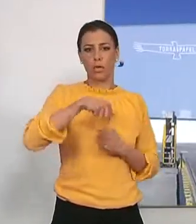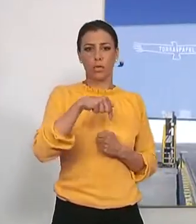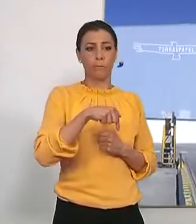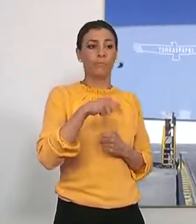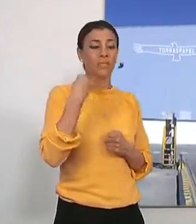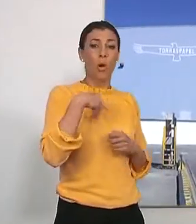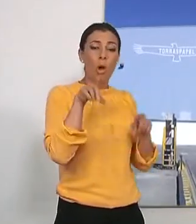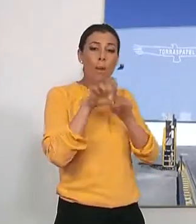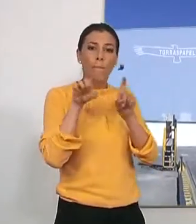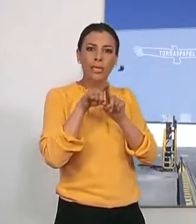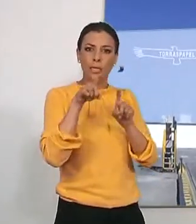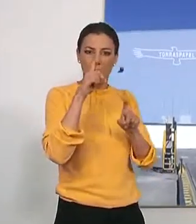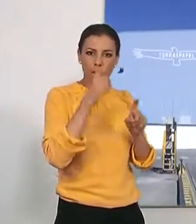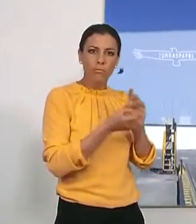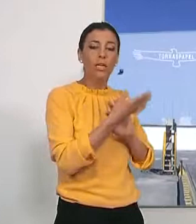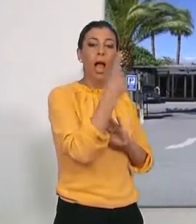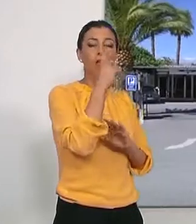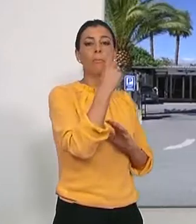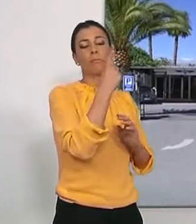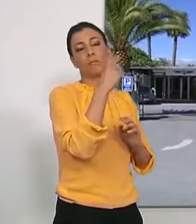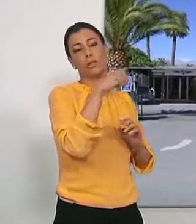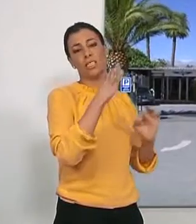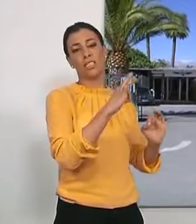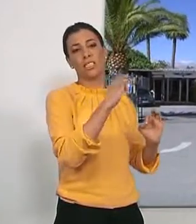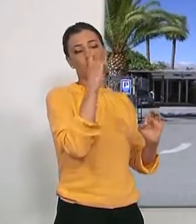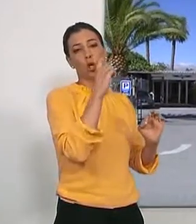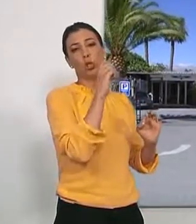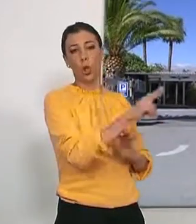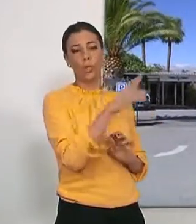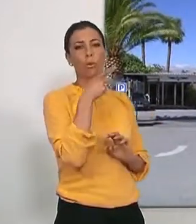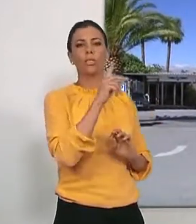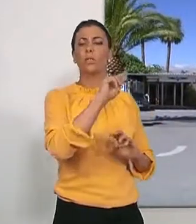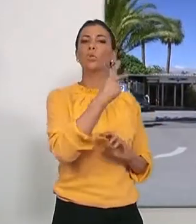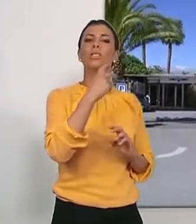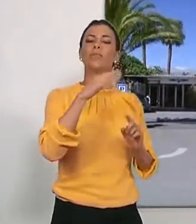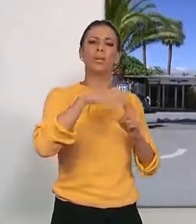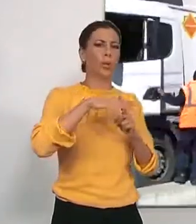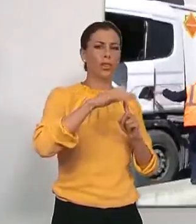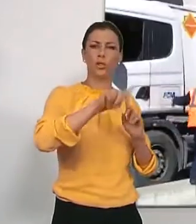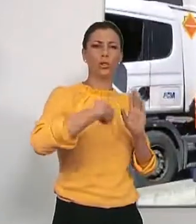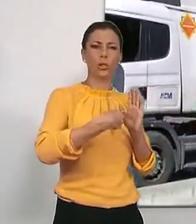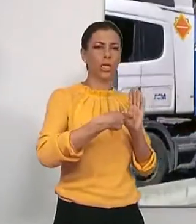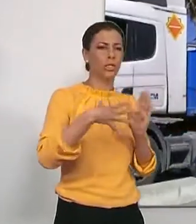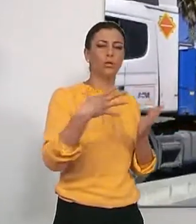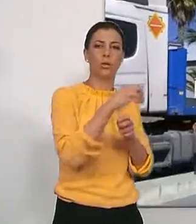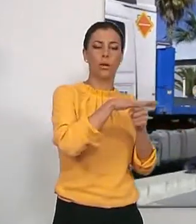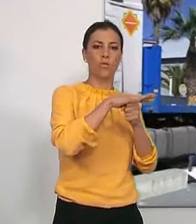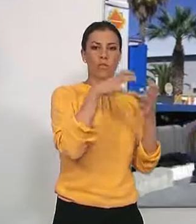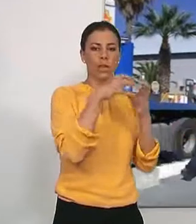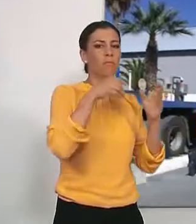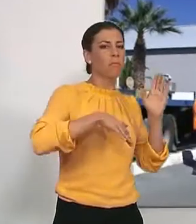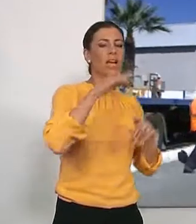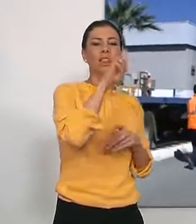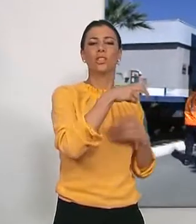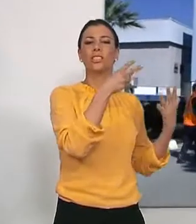factoría de torraspapel fue en el año 2012 la segunda empresa en facturación en toda la provincia de granada